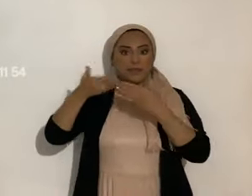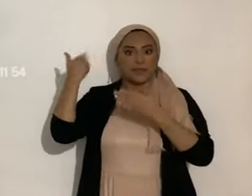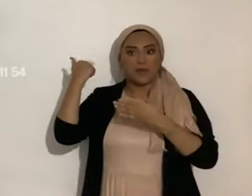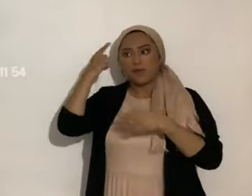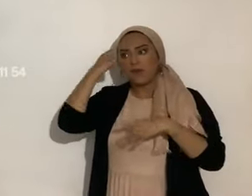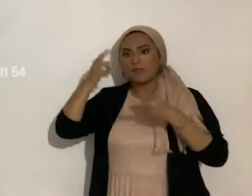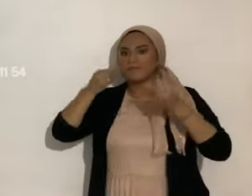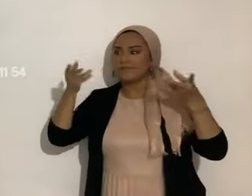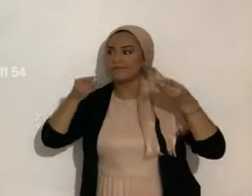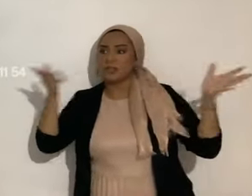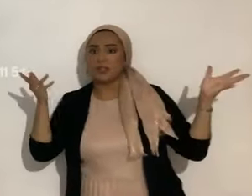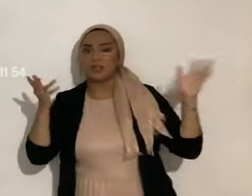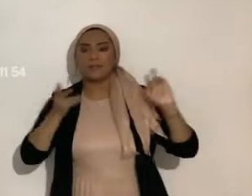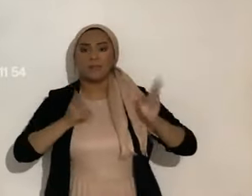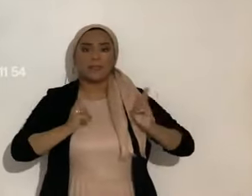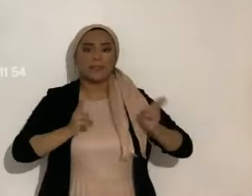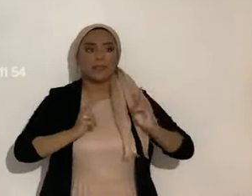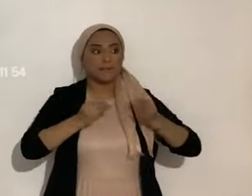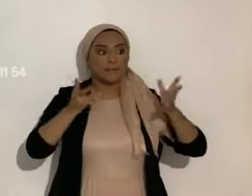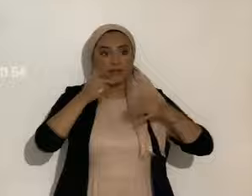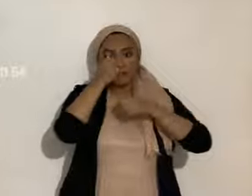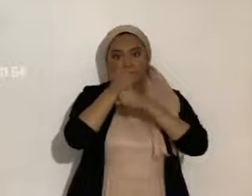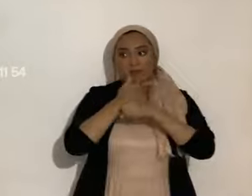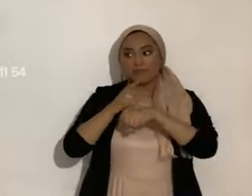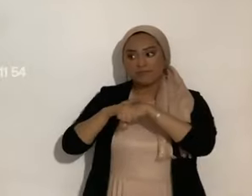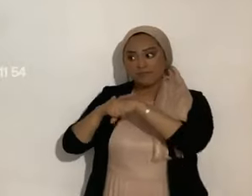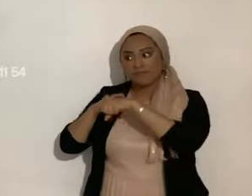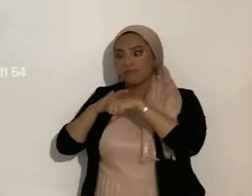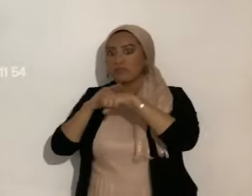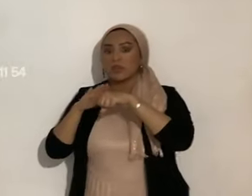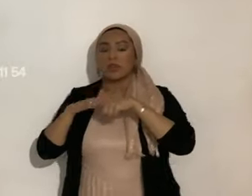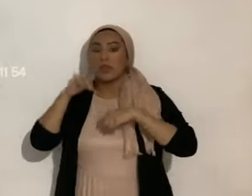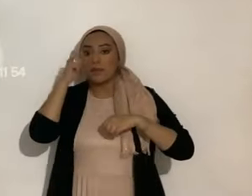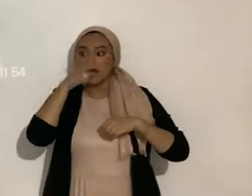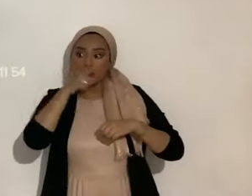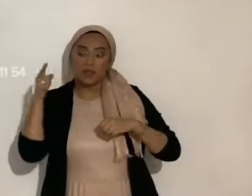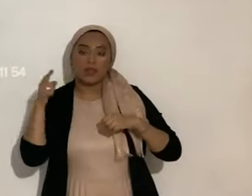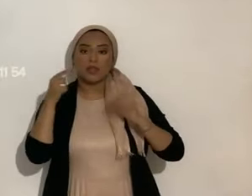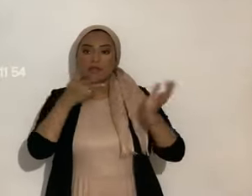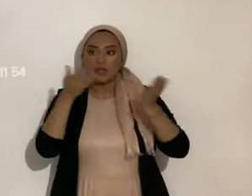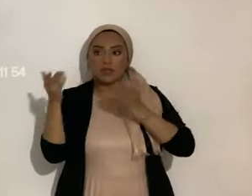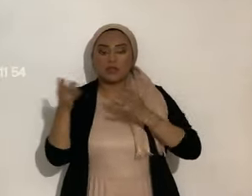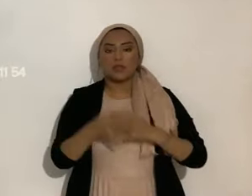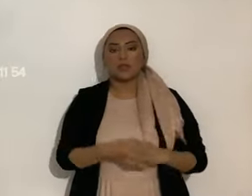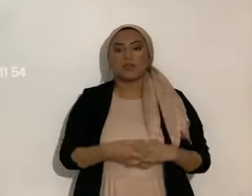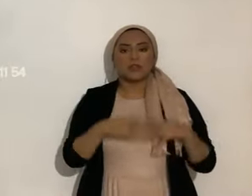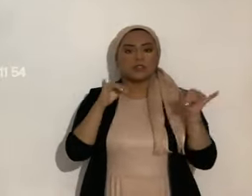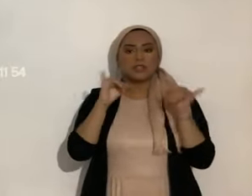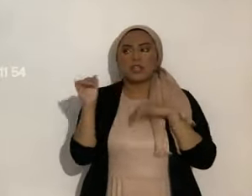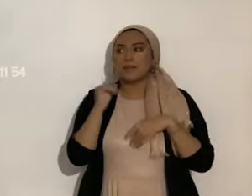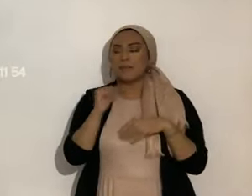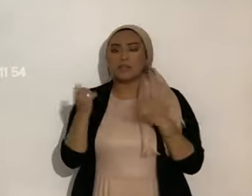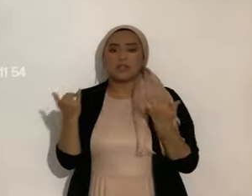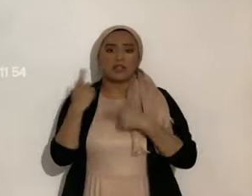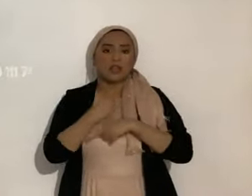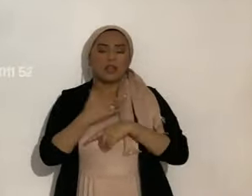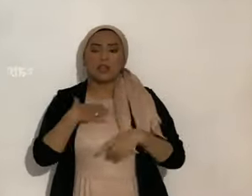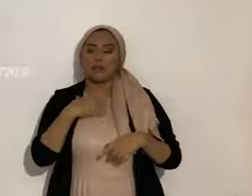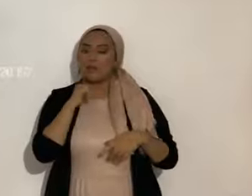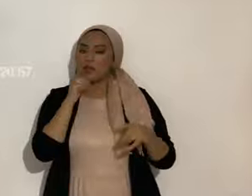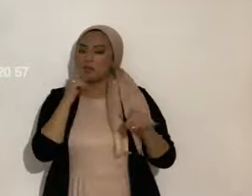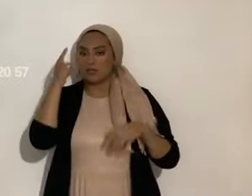avisar y apresurar a los hermanos a cuidarlos, porque ellos llevaban el rebaño. Lo mismo es ahora. Yo no me